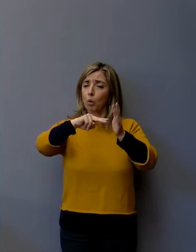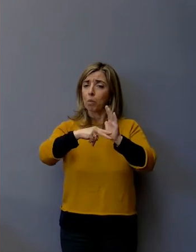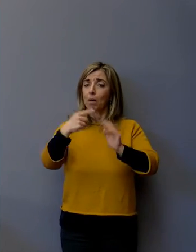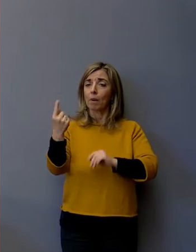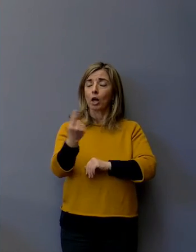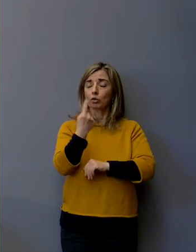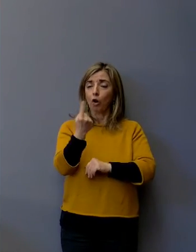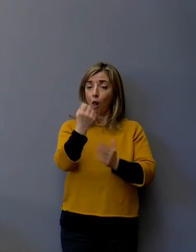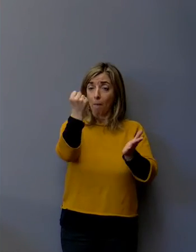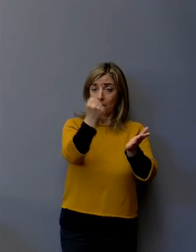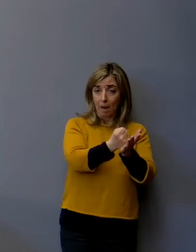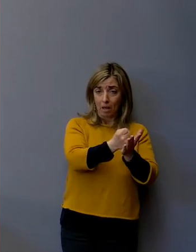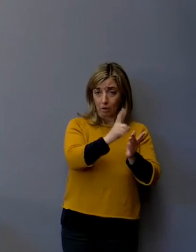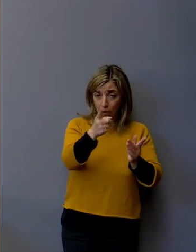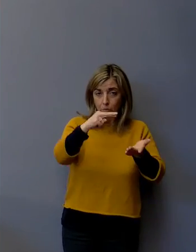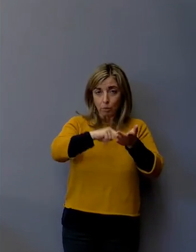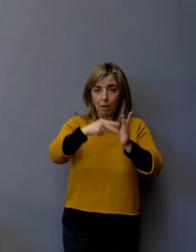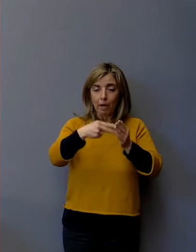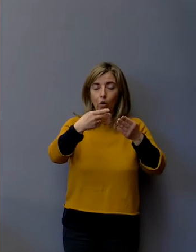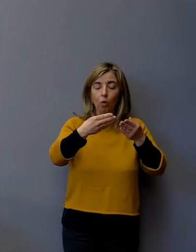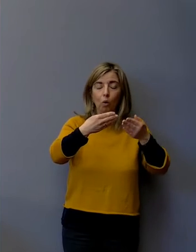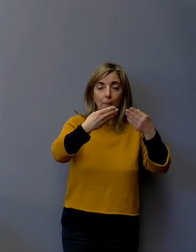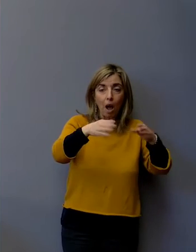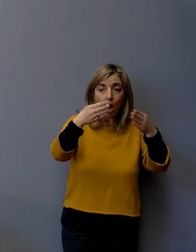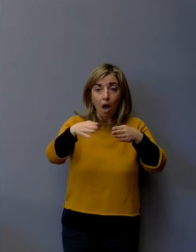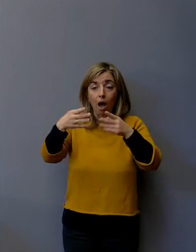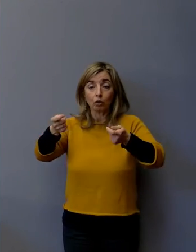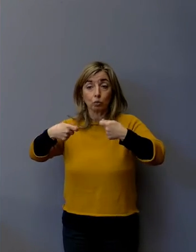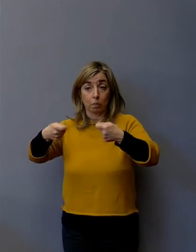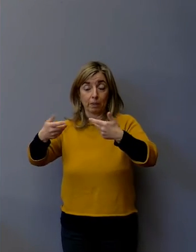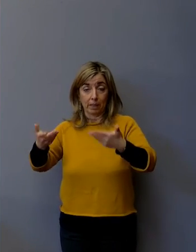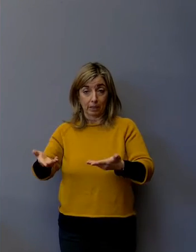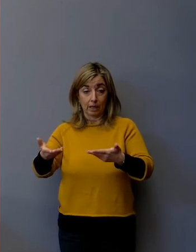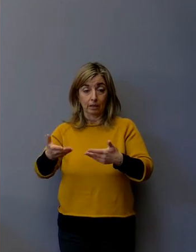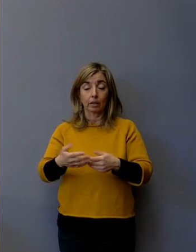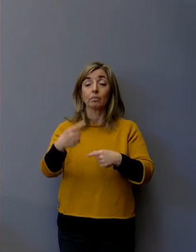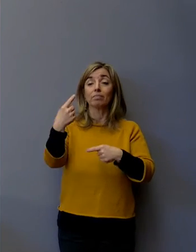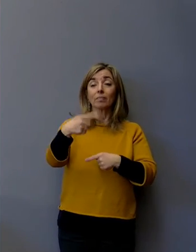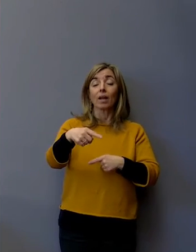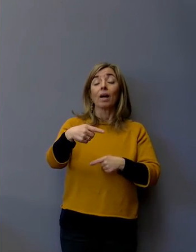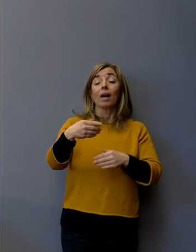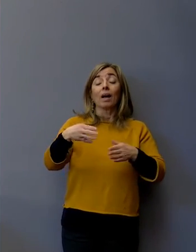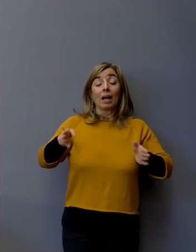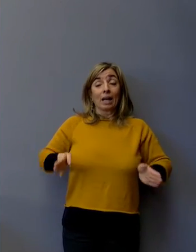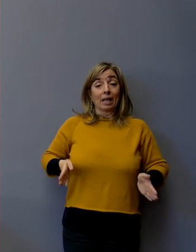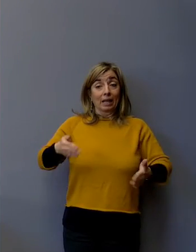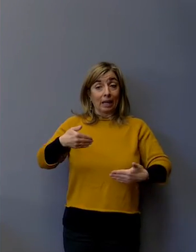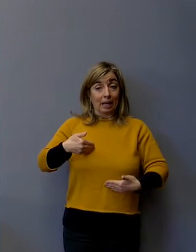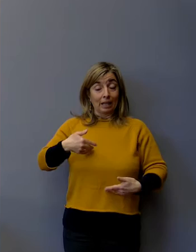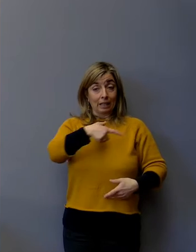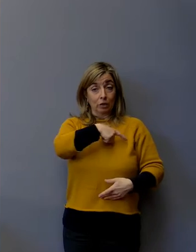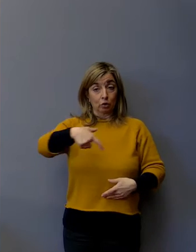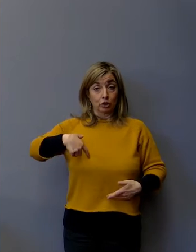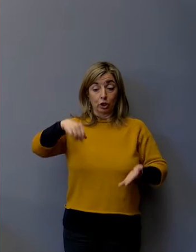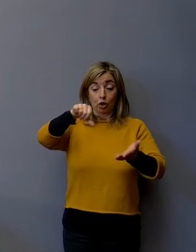quando nelle linee programmatiche nelle dichiarazioni del candidato sindaco del centrodestra alle ultime elezioni amministrative si